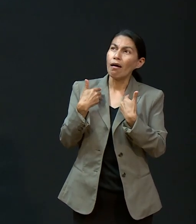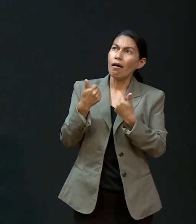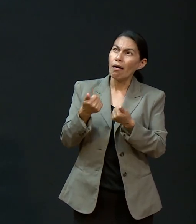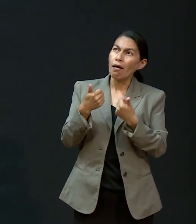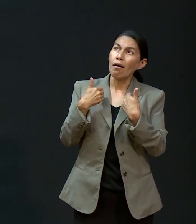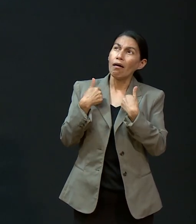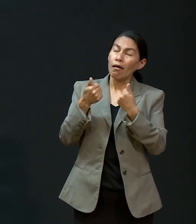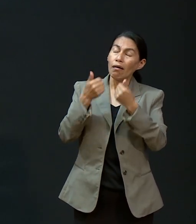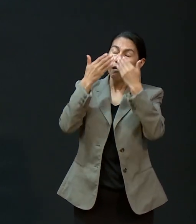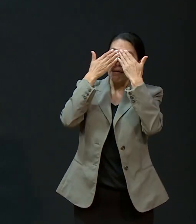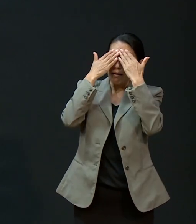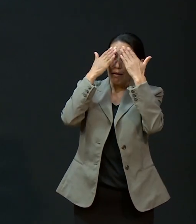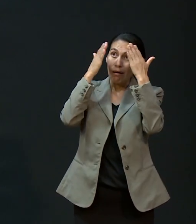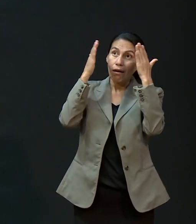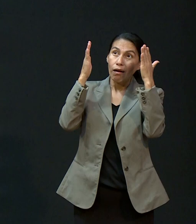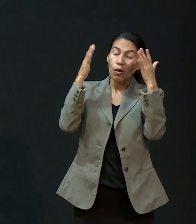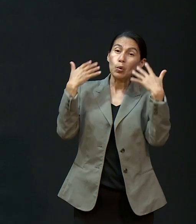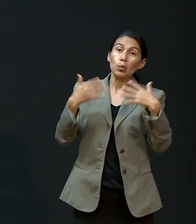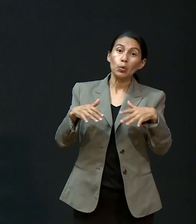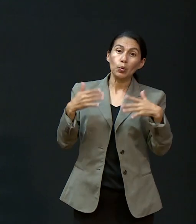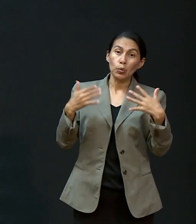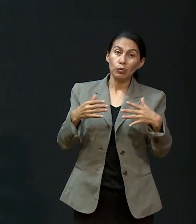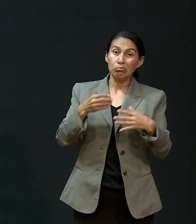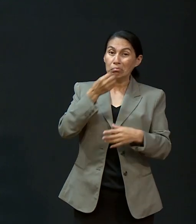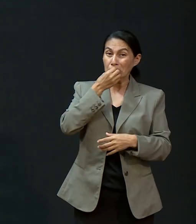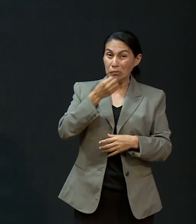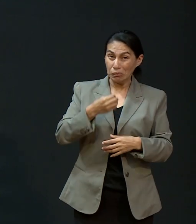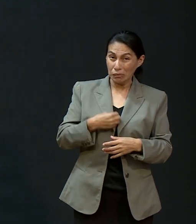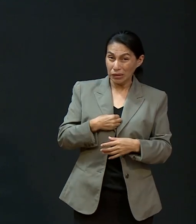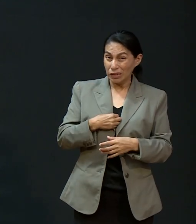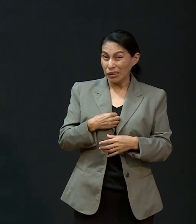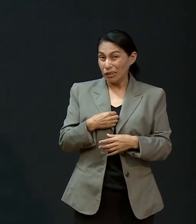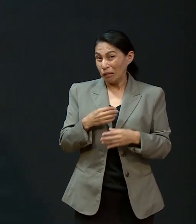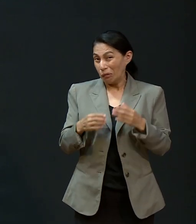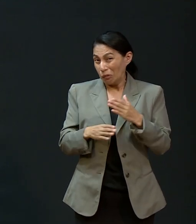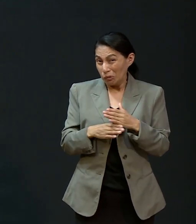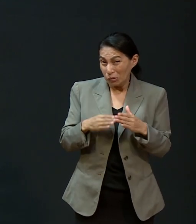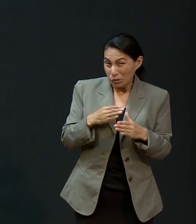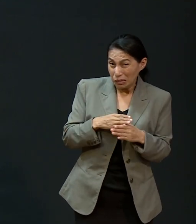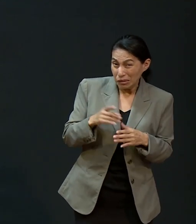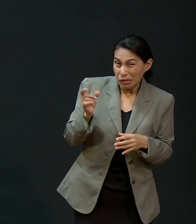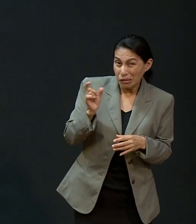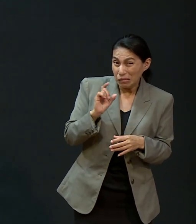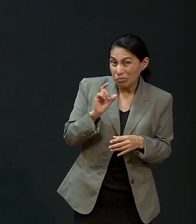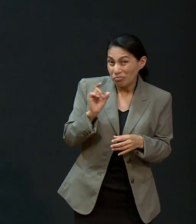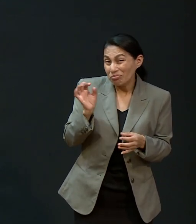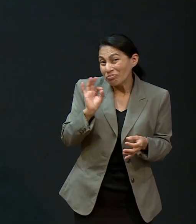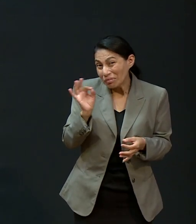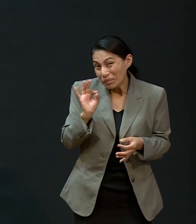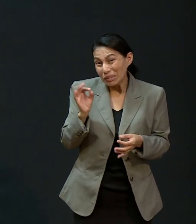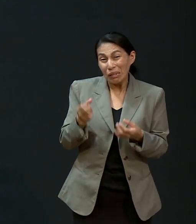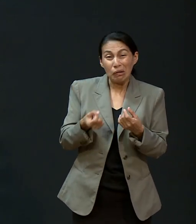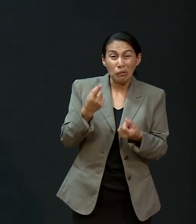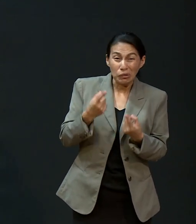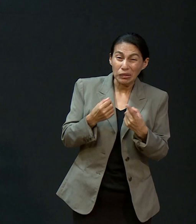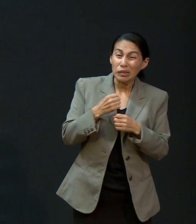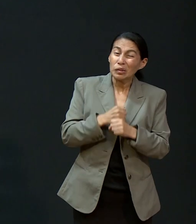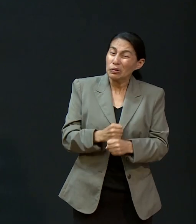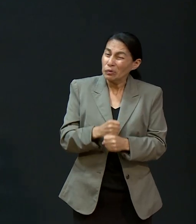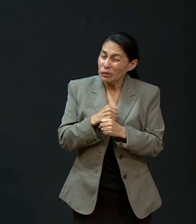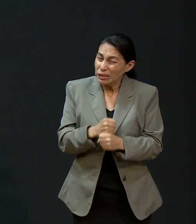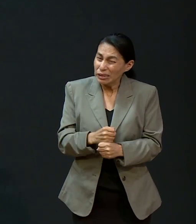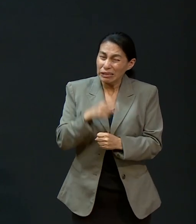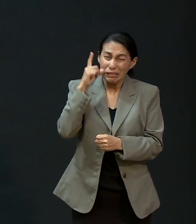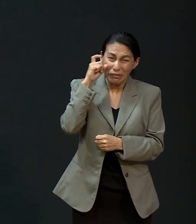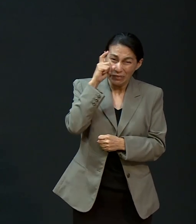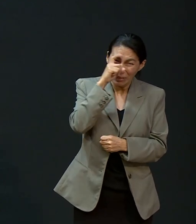pasa, inclusive a aquellas cosas que nos golpean, que nos hacen por un